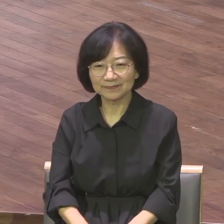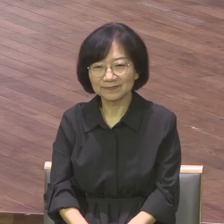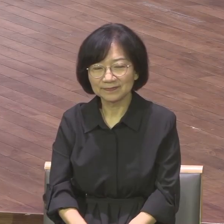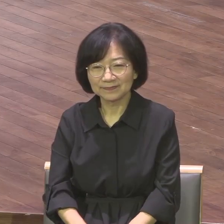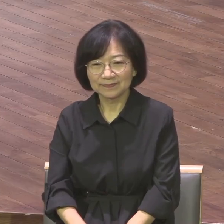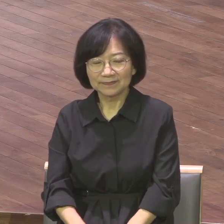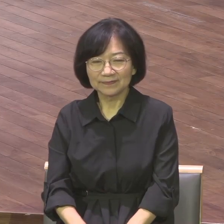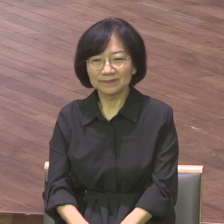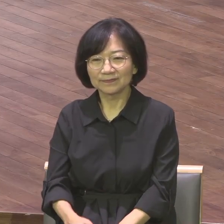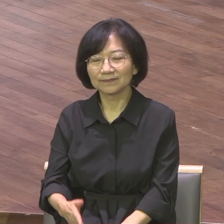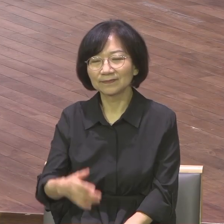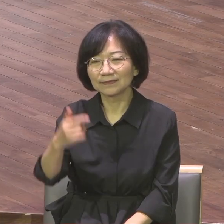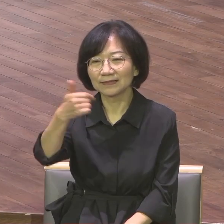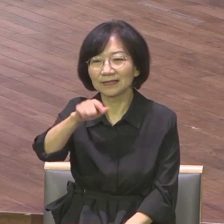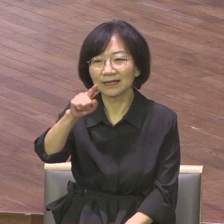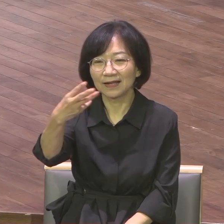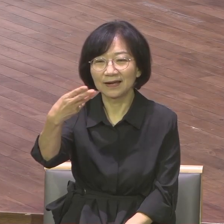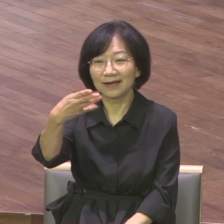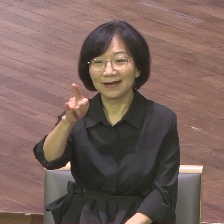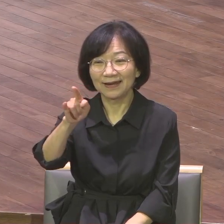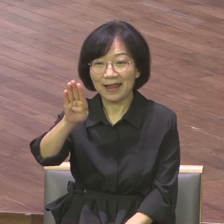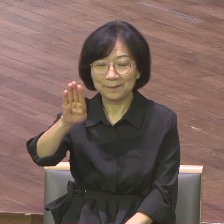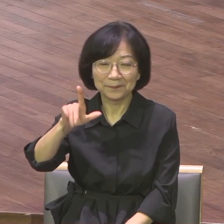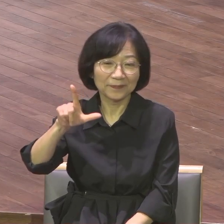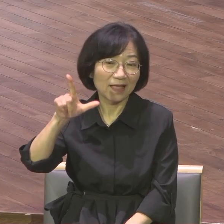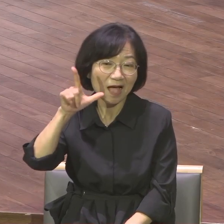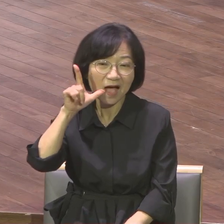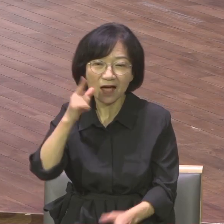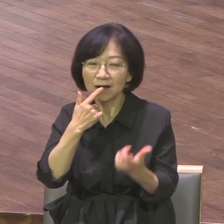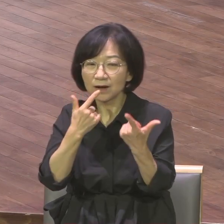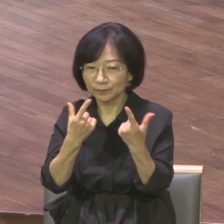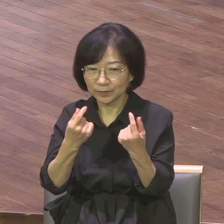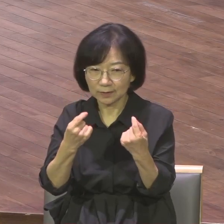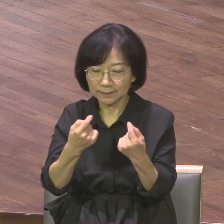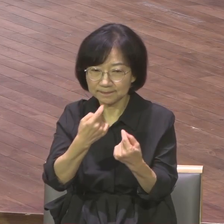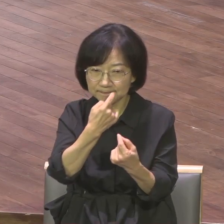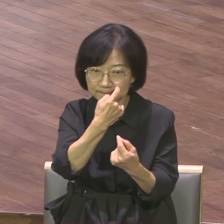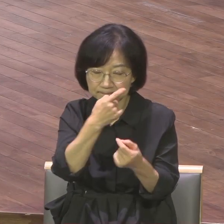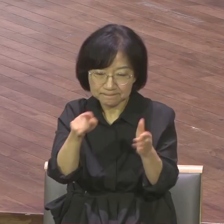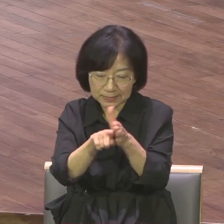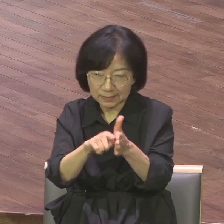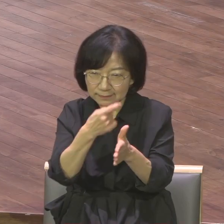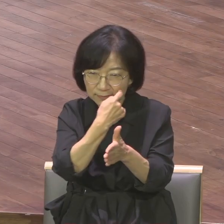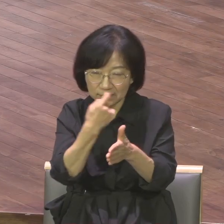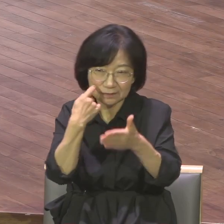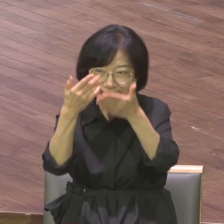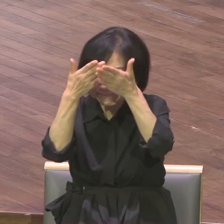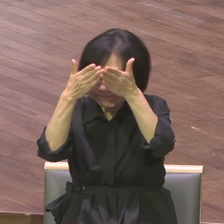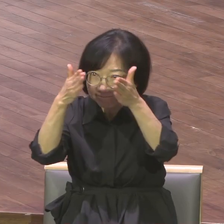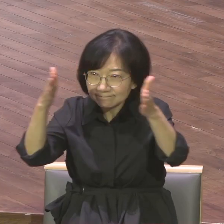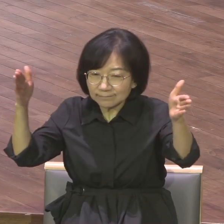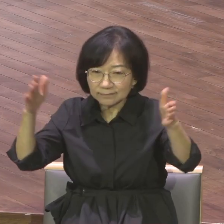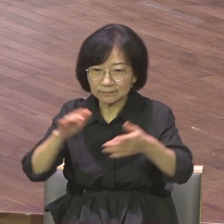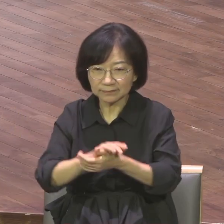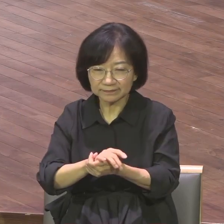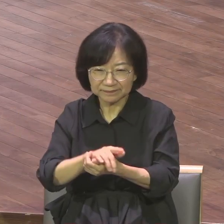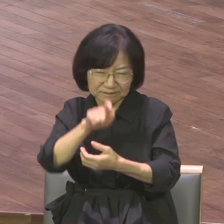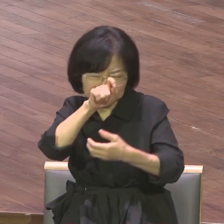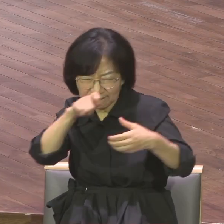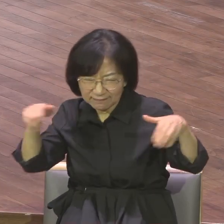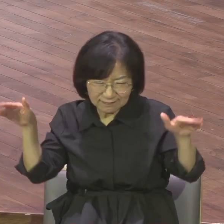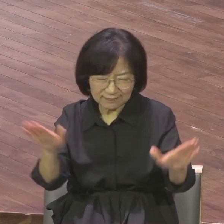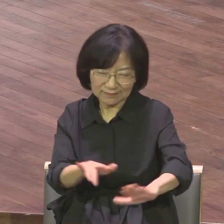그래서 갈렙처럼 믿음의 눈을 열고 이걸 스피릿을 가지고 언약적 도전을